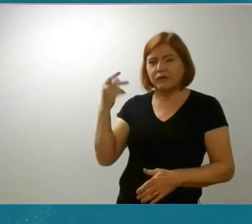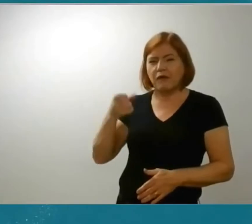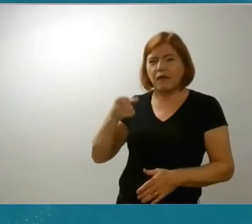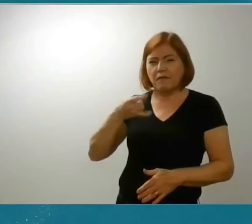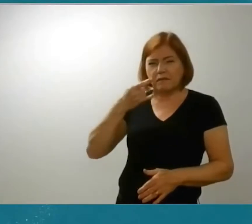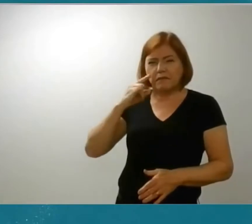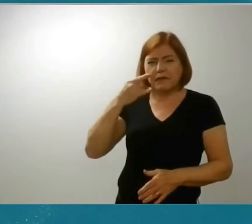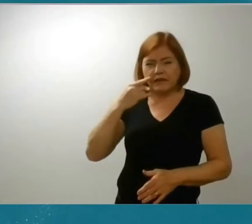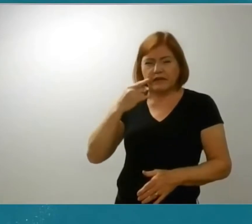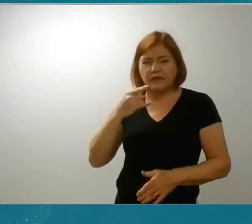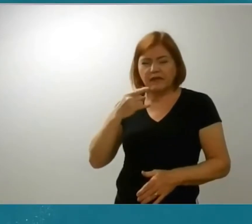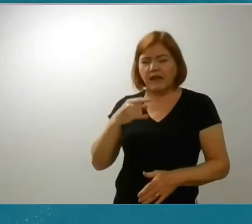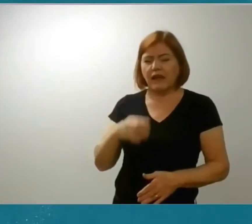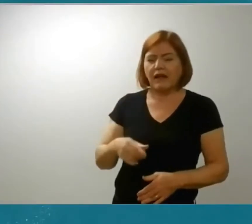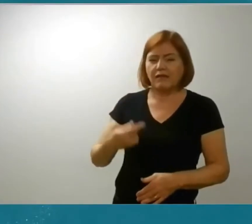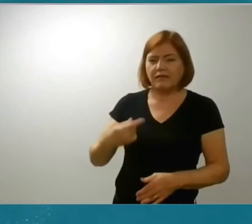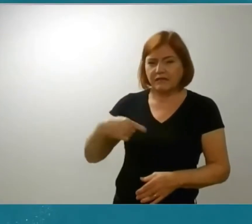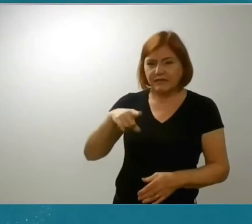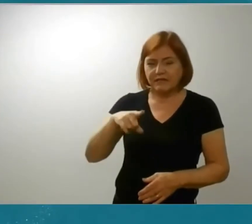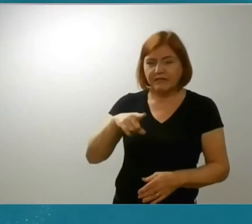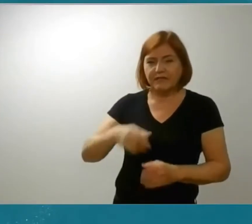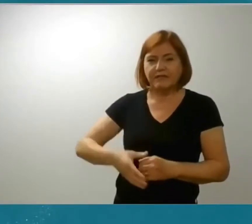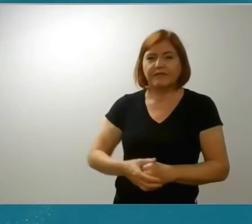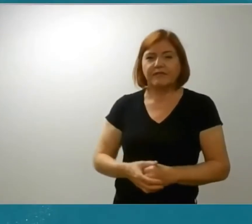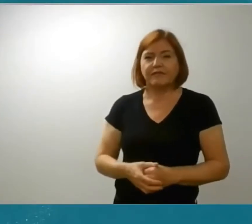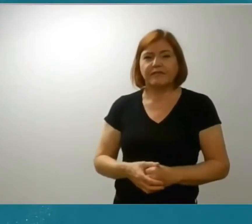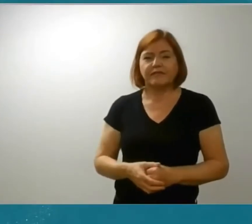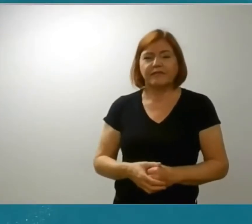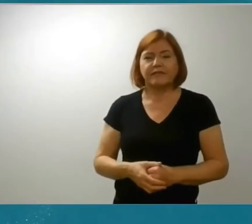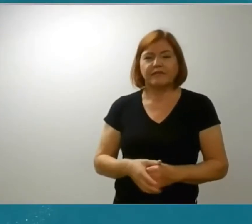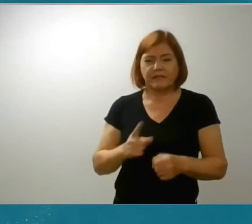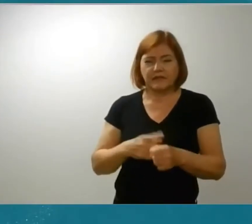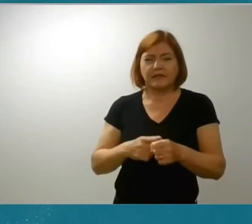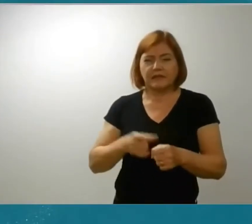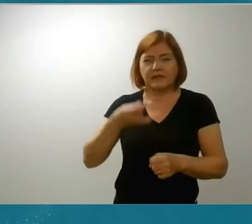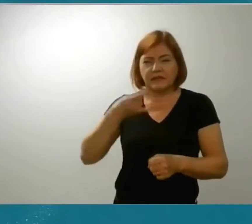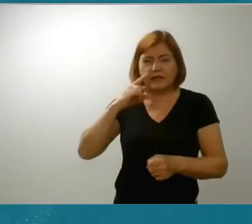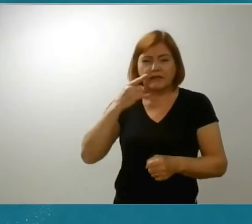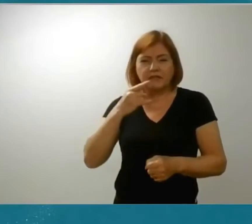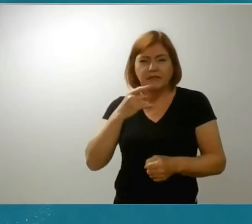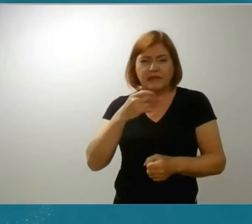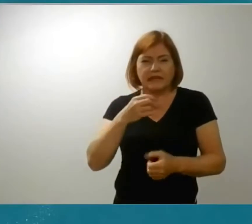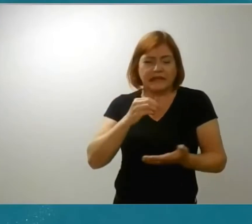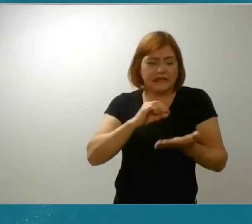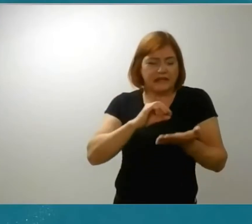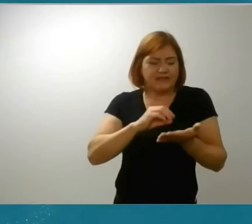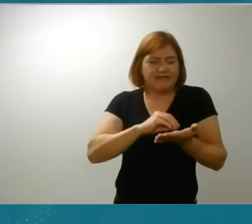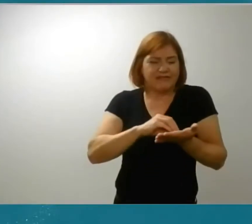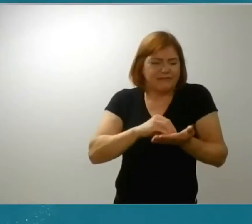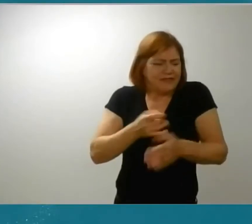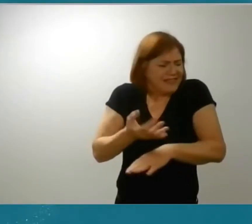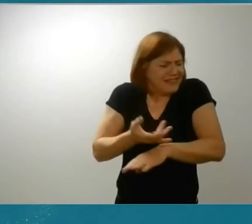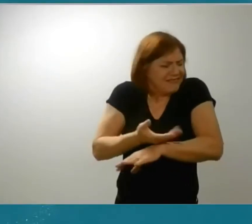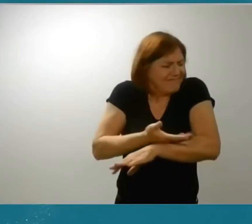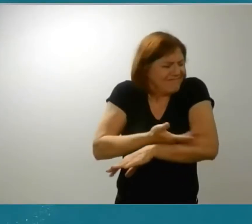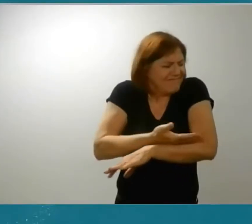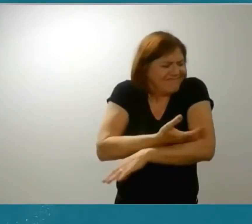João 3,16. Você conhece bem esse versículo, não é isso? Como diz João 3,16?